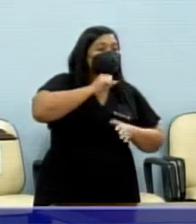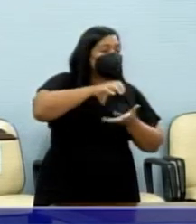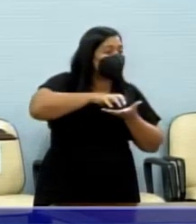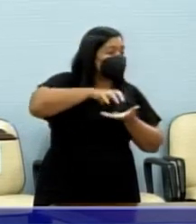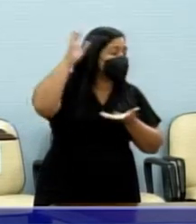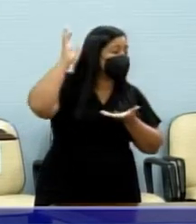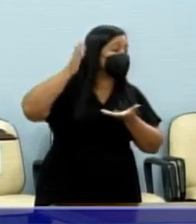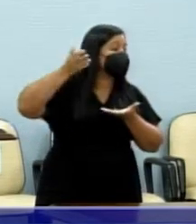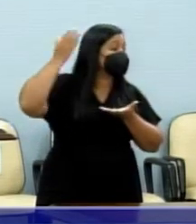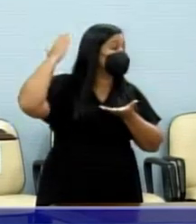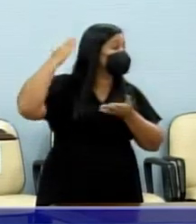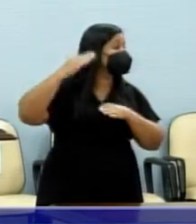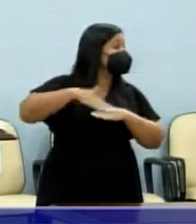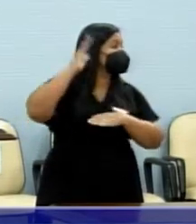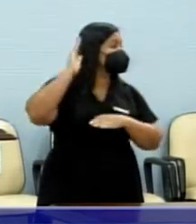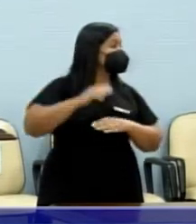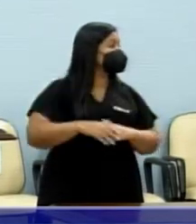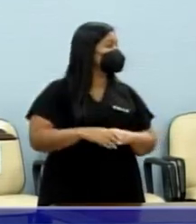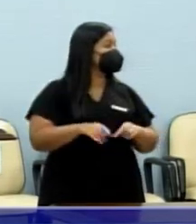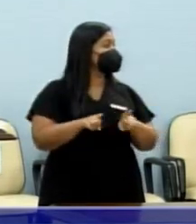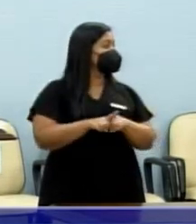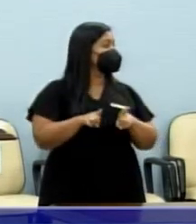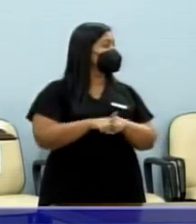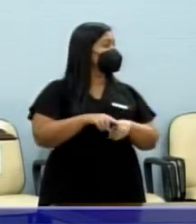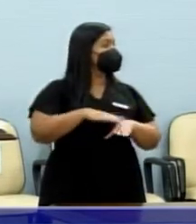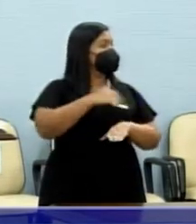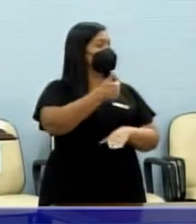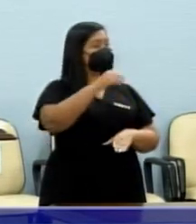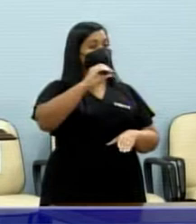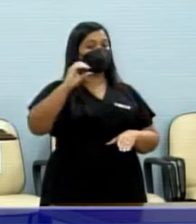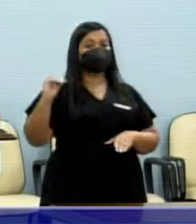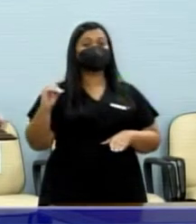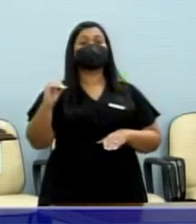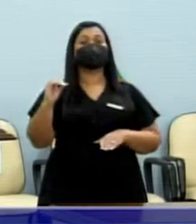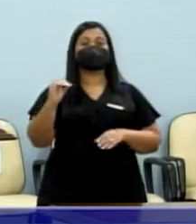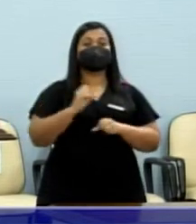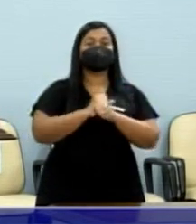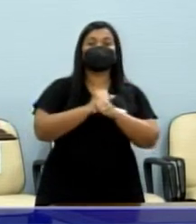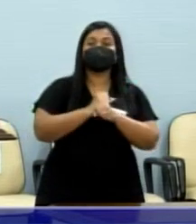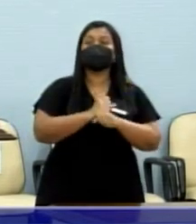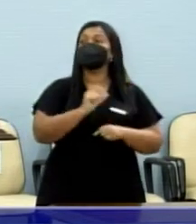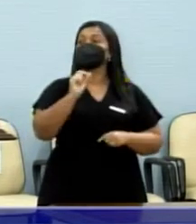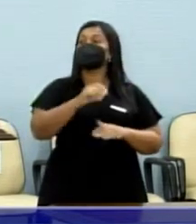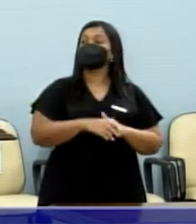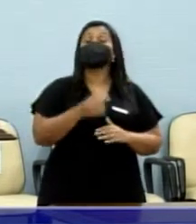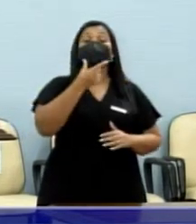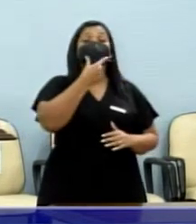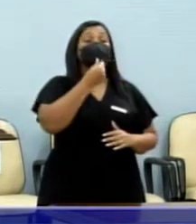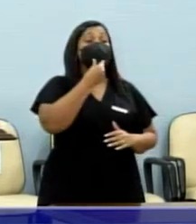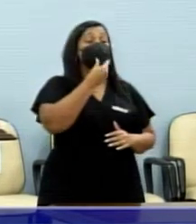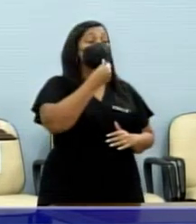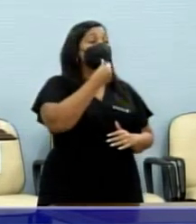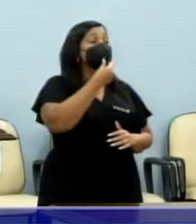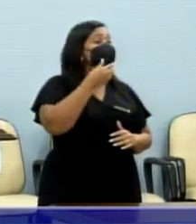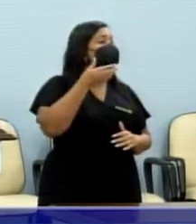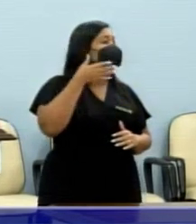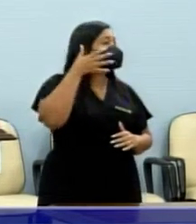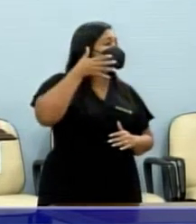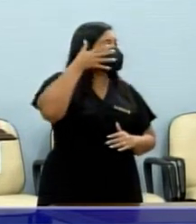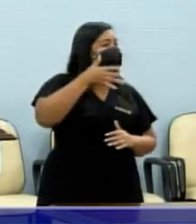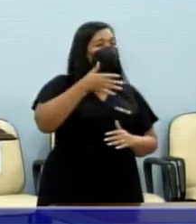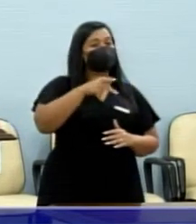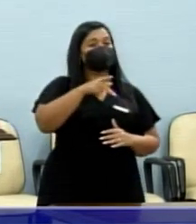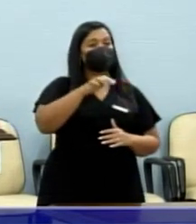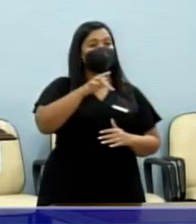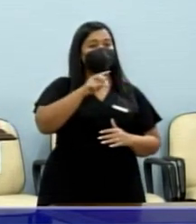outro partido que chegue nem perto desses 100 anos. E o poeta Ferreira Goulart, lá nos anos 80, vou ler